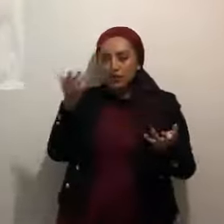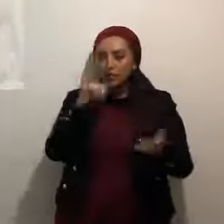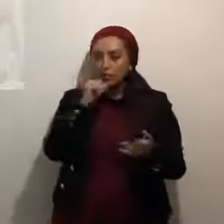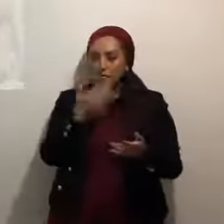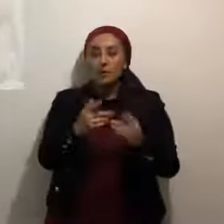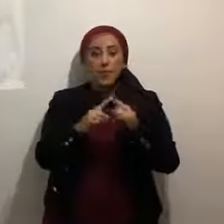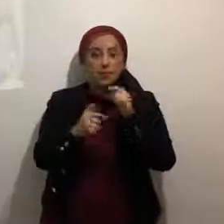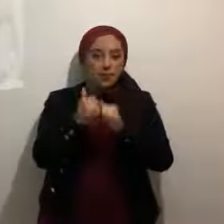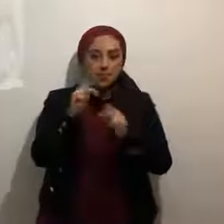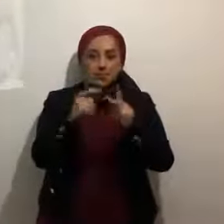de la gente busca eso.